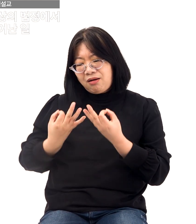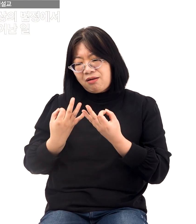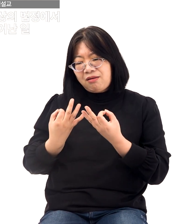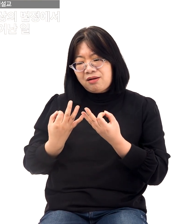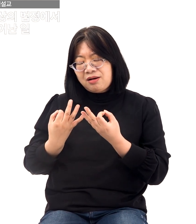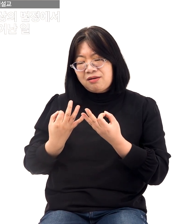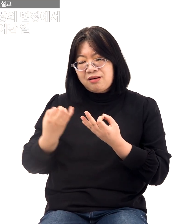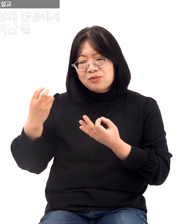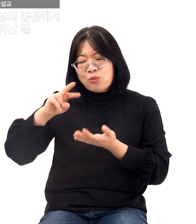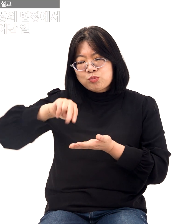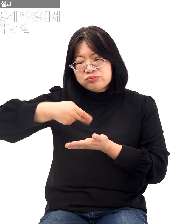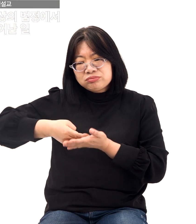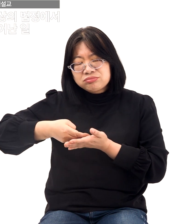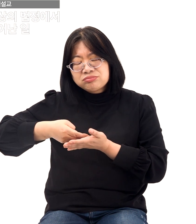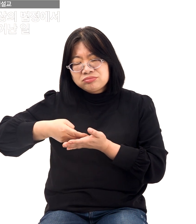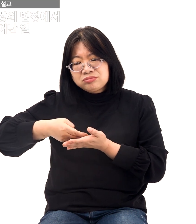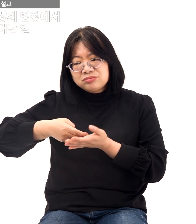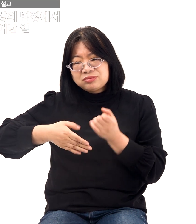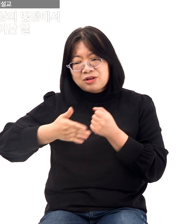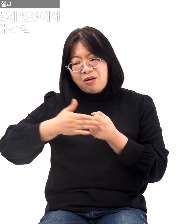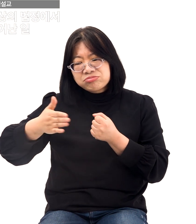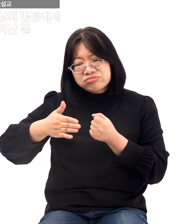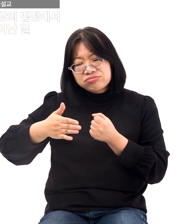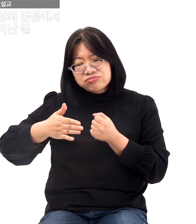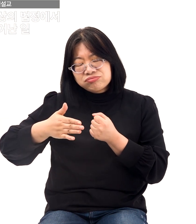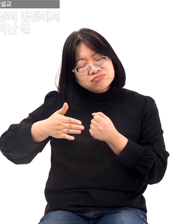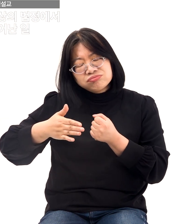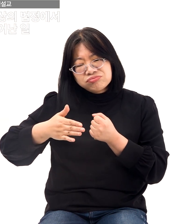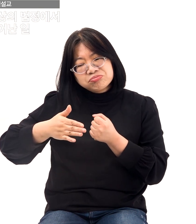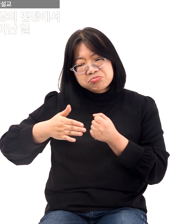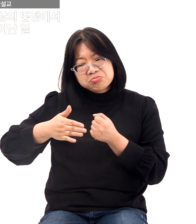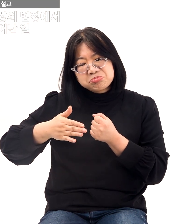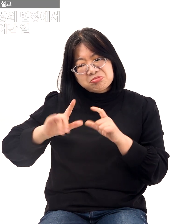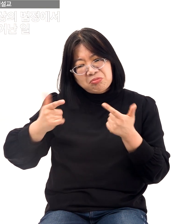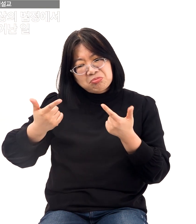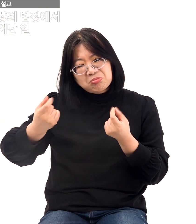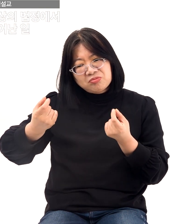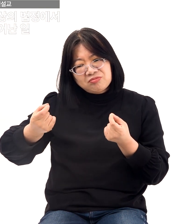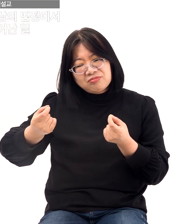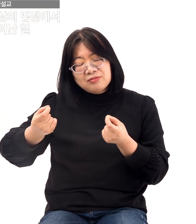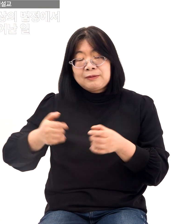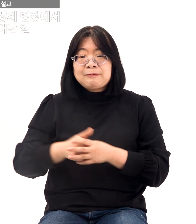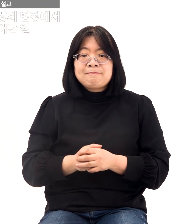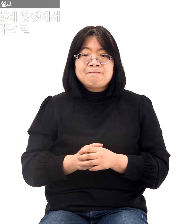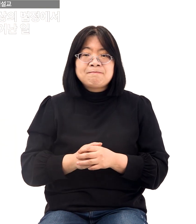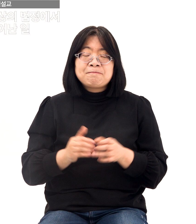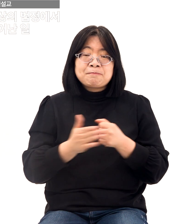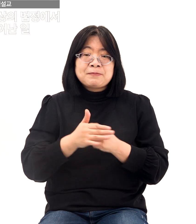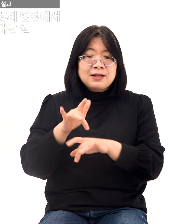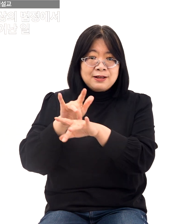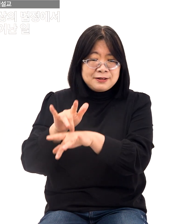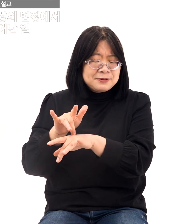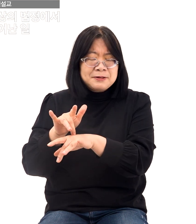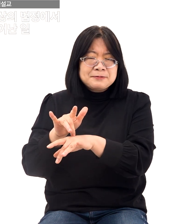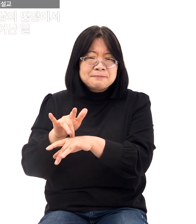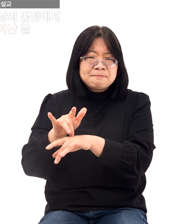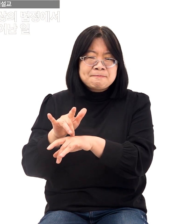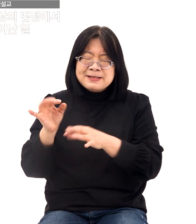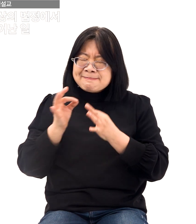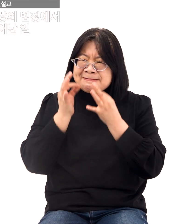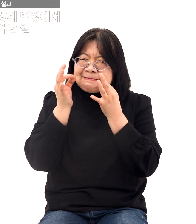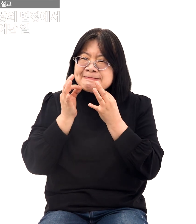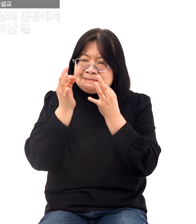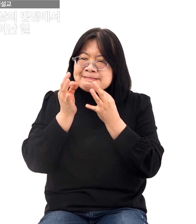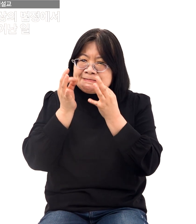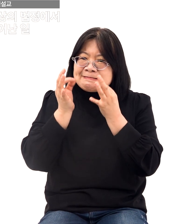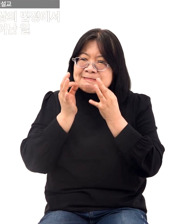또 넘어져가지고 질퍽거리는 거 보면 아닌 것 같기도 하고, 그래서 사탄은 어떻게 하든